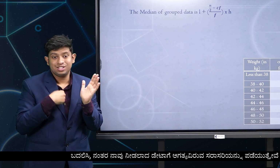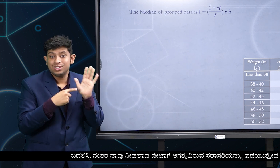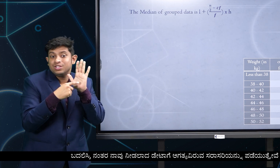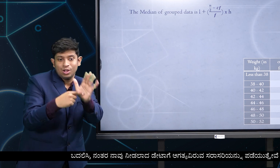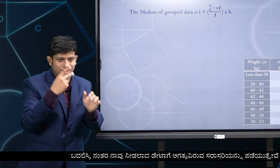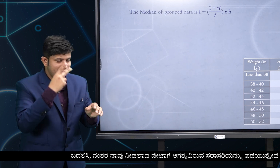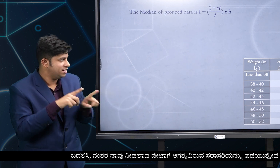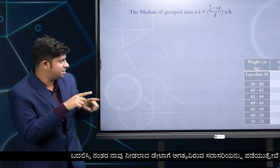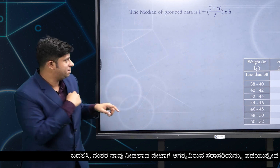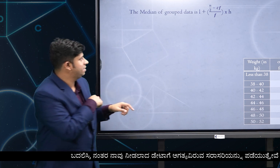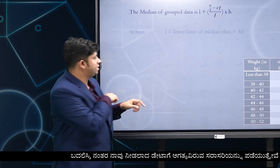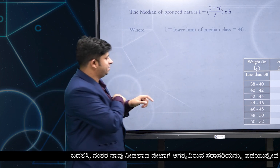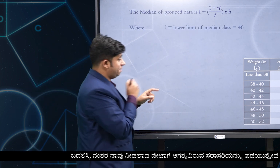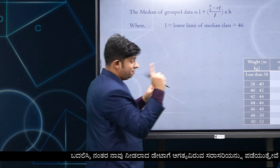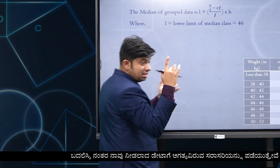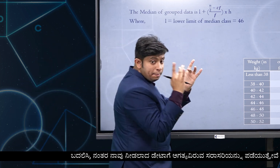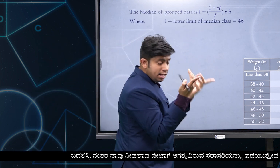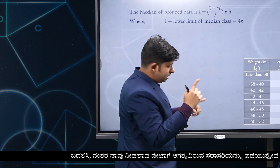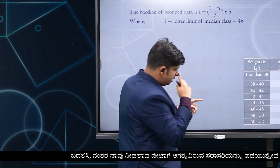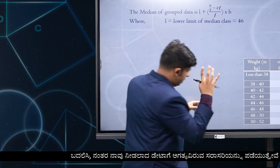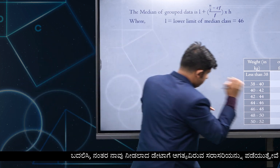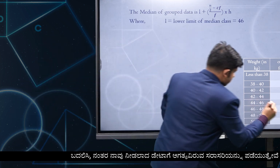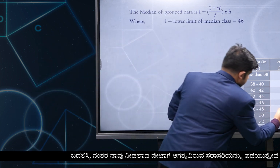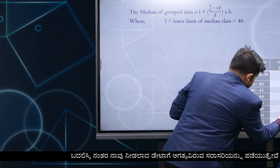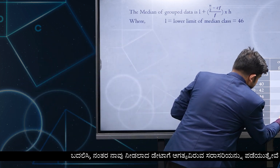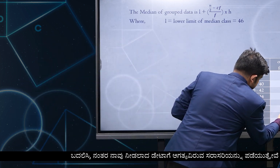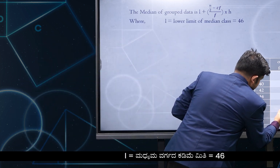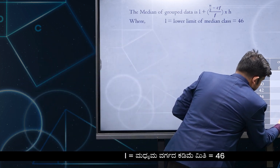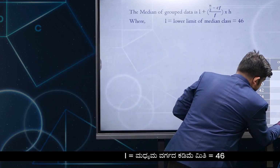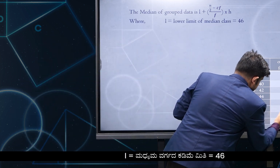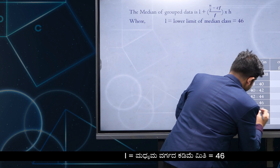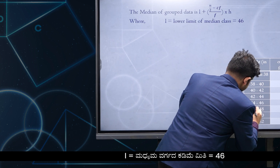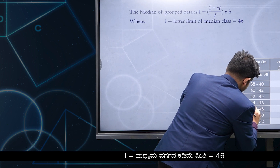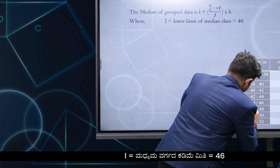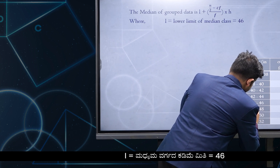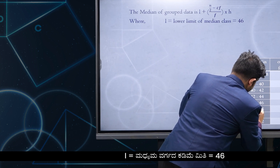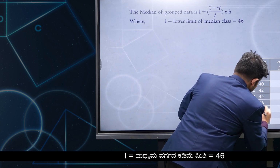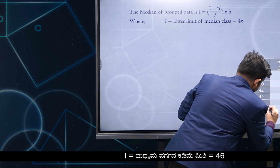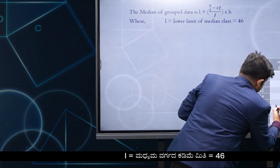ನಾವು ನೀಡಲಾದ ಡೇಟಾಕ್ಕೆ ಅಗತ್ಯವಿರುವ ಸರಾಸರಿಯನ್ನು ಪಡೆಯುತ್ತೇವೆ. L = ಮಧ್ಯಮ ವರ್ಗದ ಕಡಿಮೆ